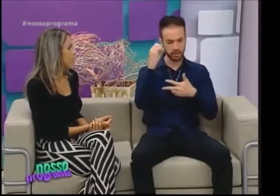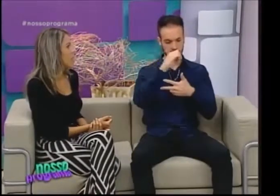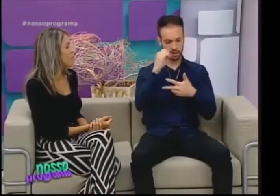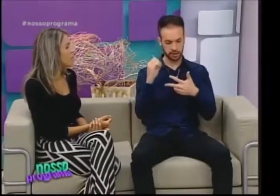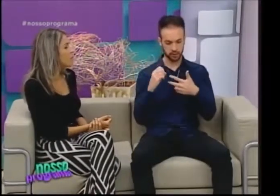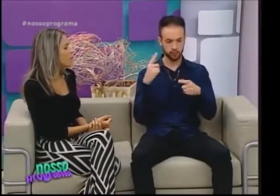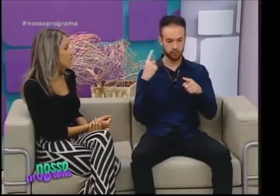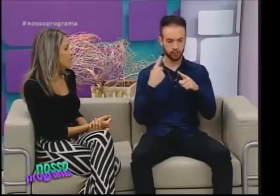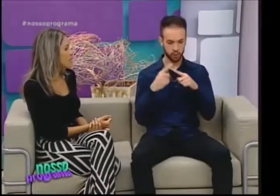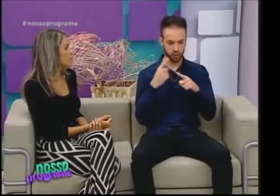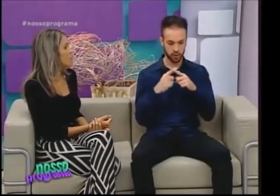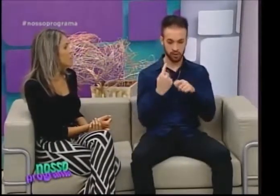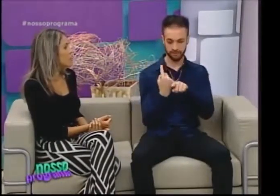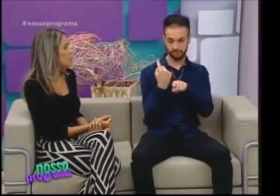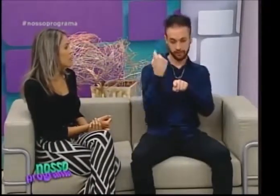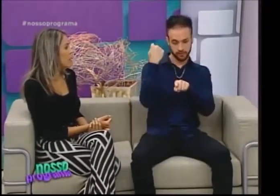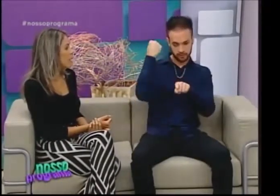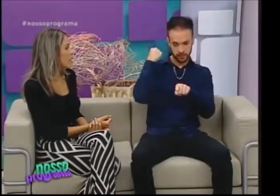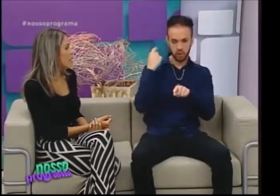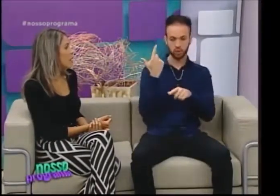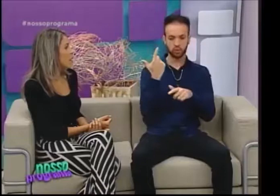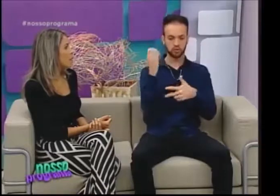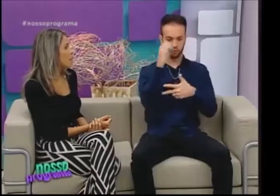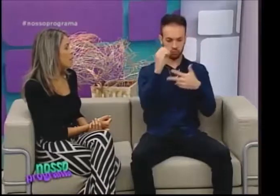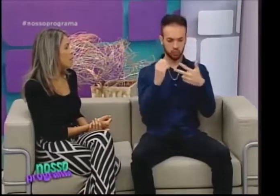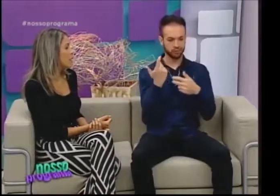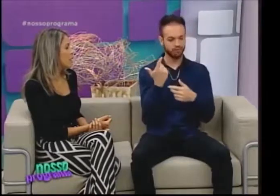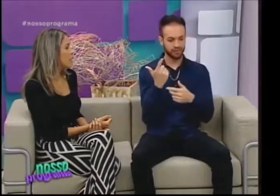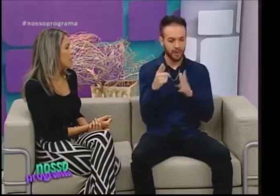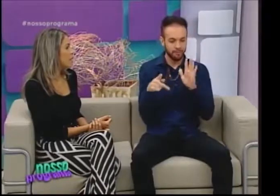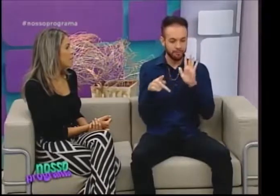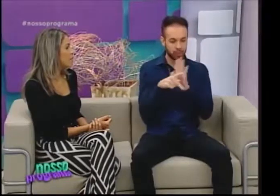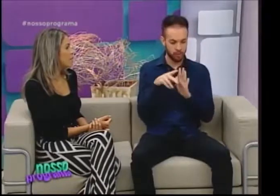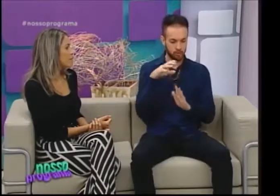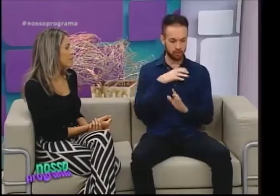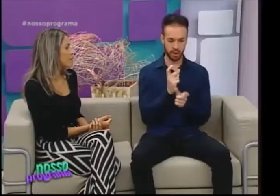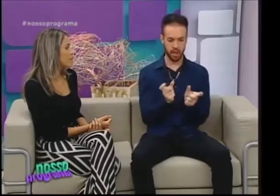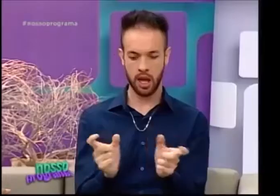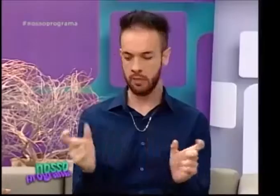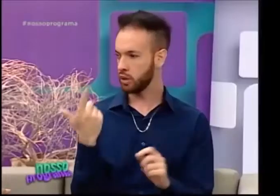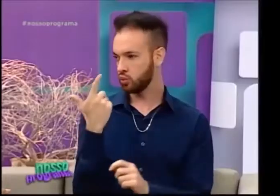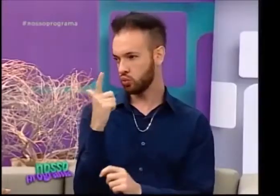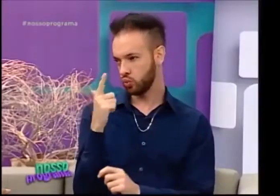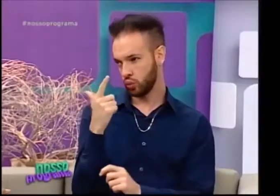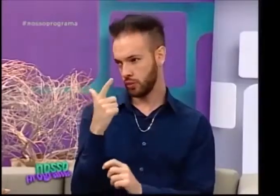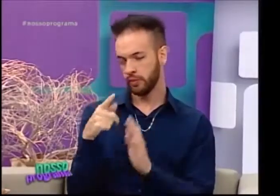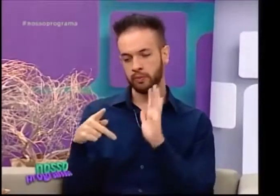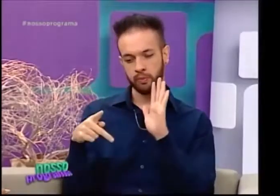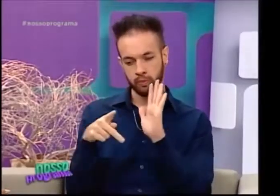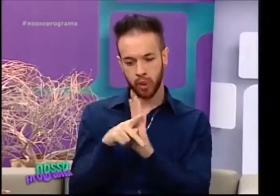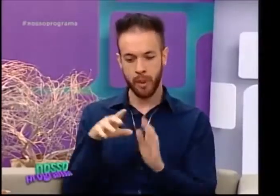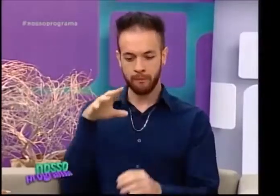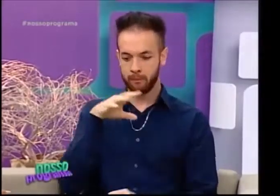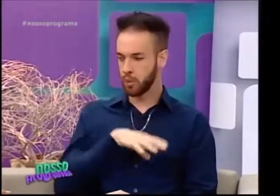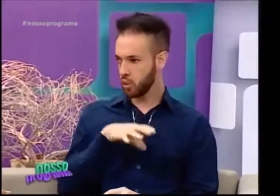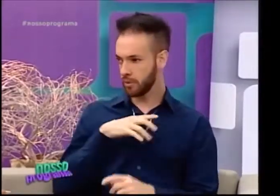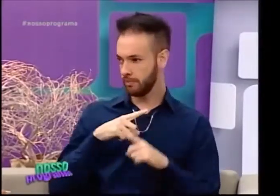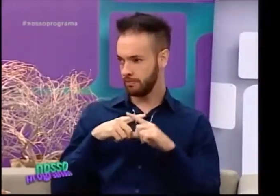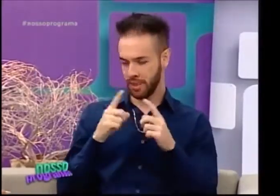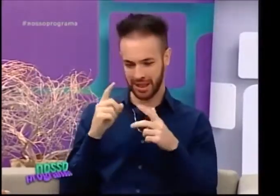É muito importante ter no Enem, porque as palavras do Enem é próprio